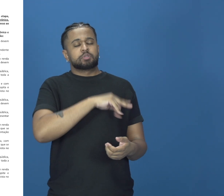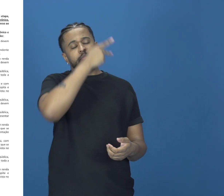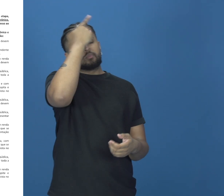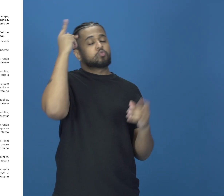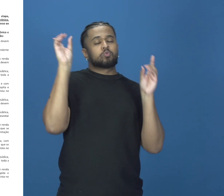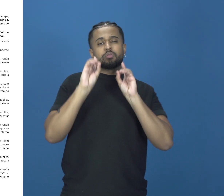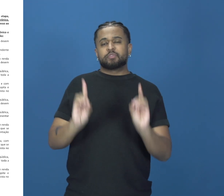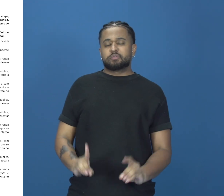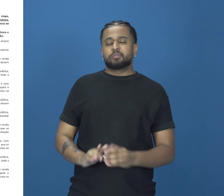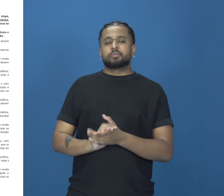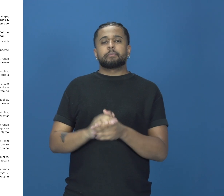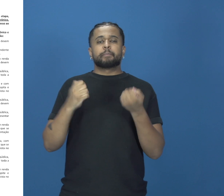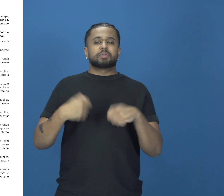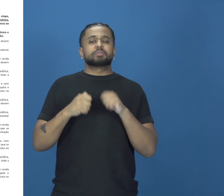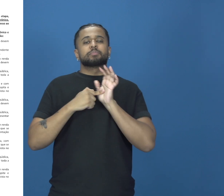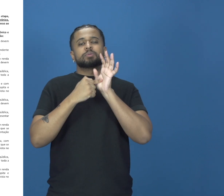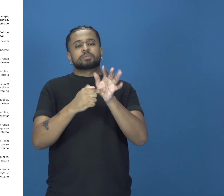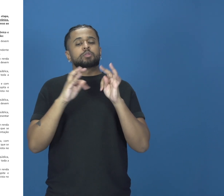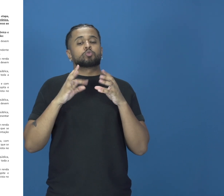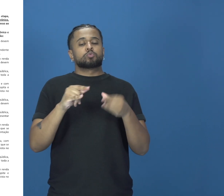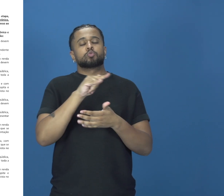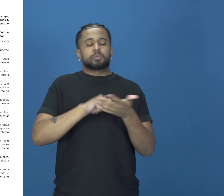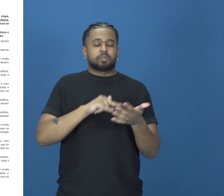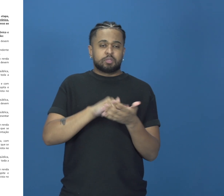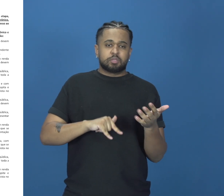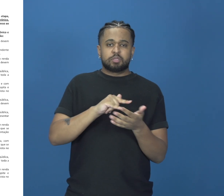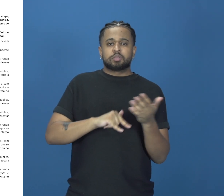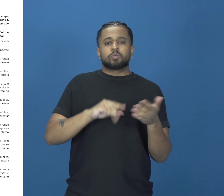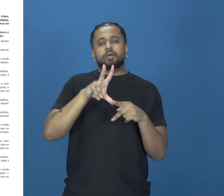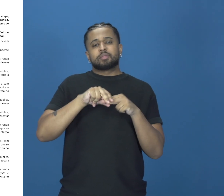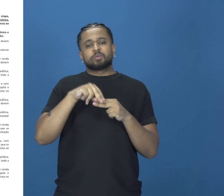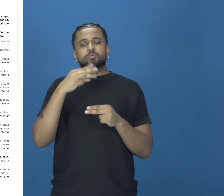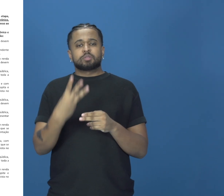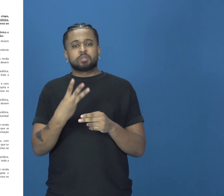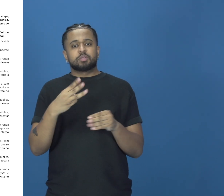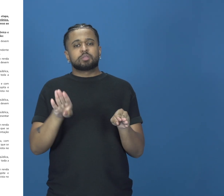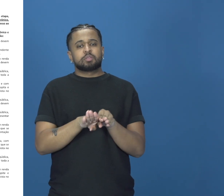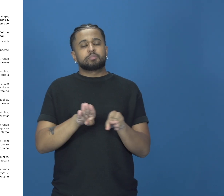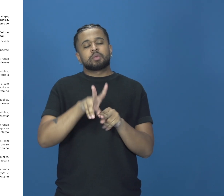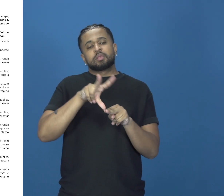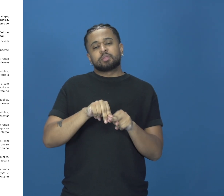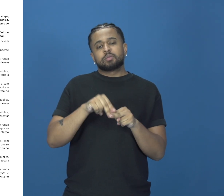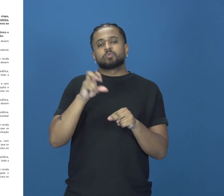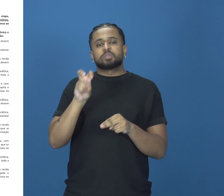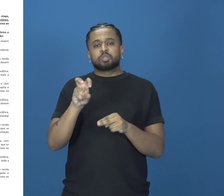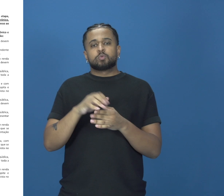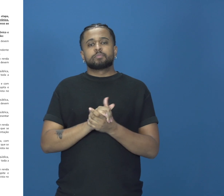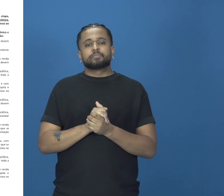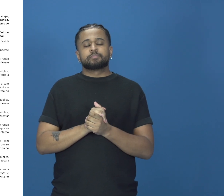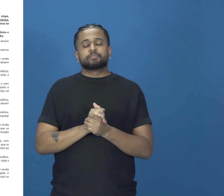com deficiência, devem apresentar toda a documentação prevista no anexo 3 e no anexo